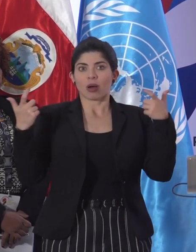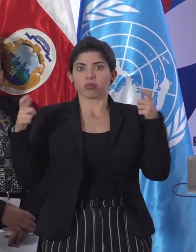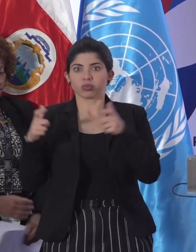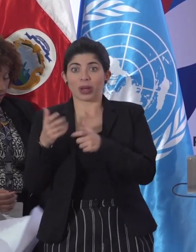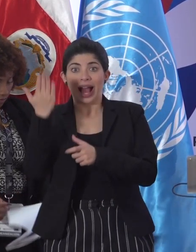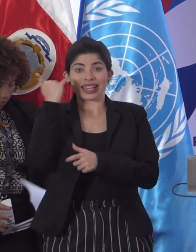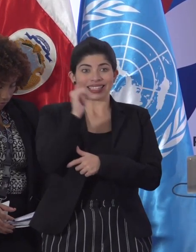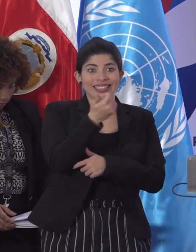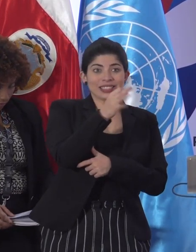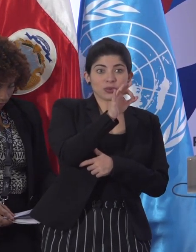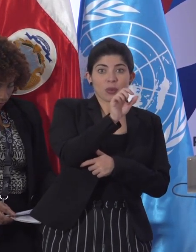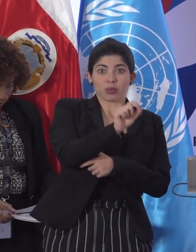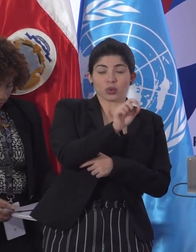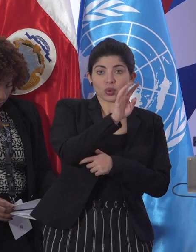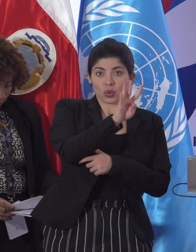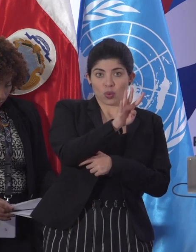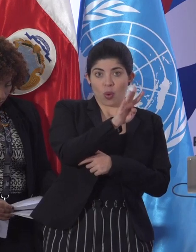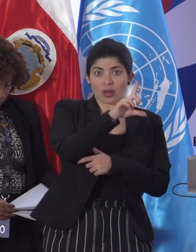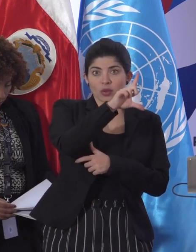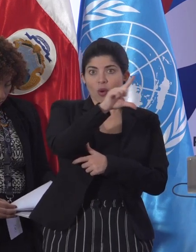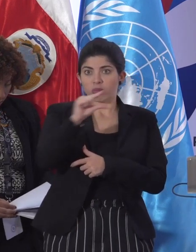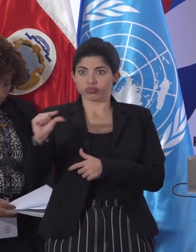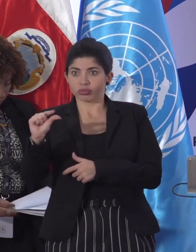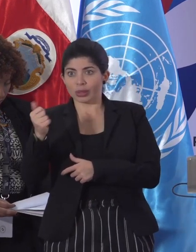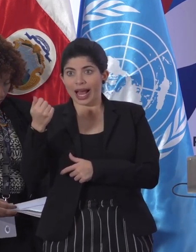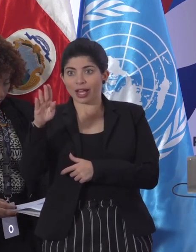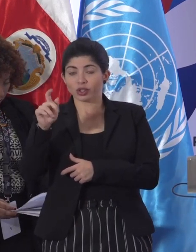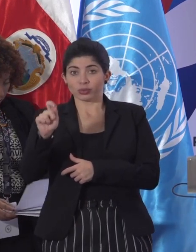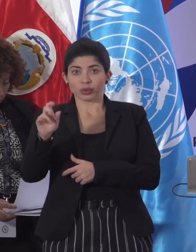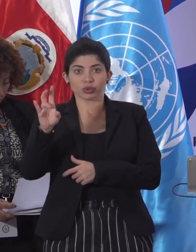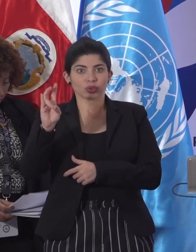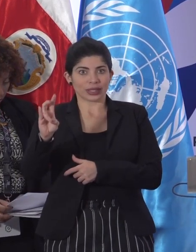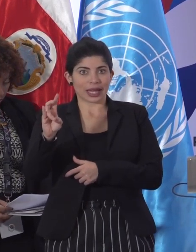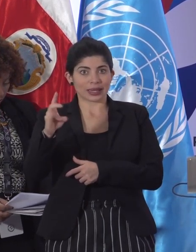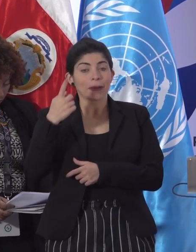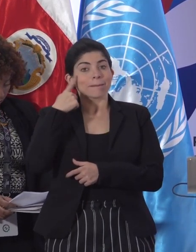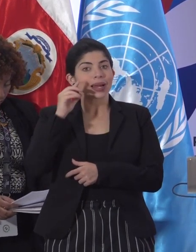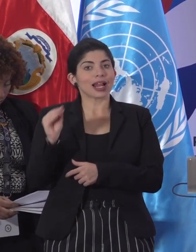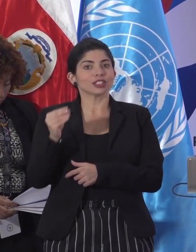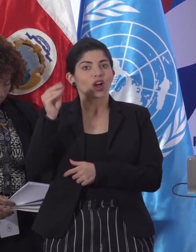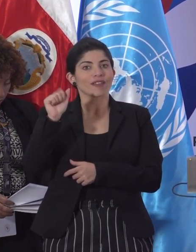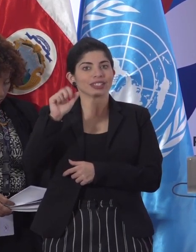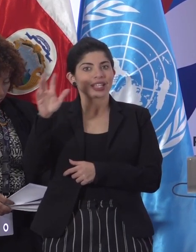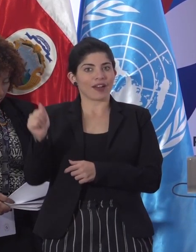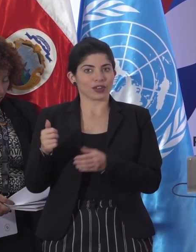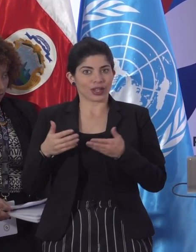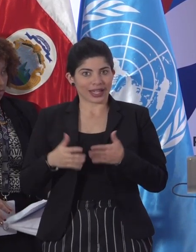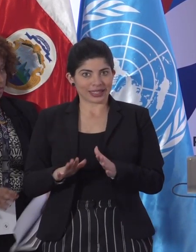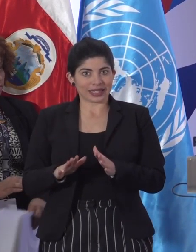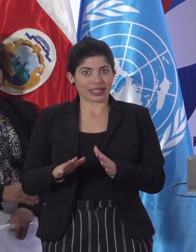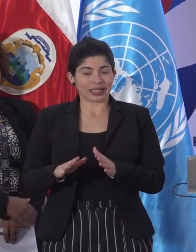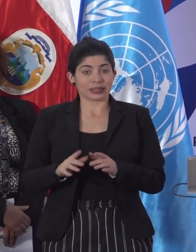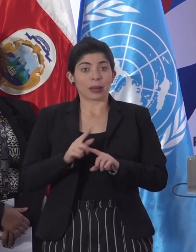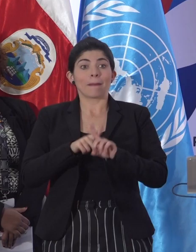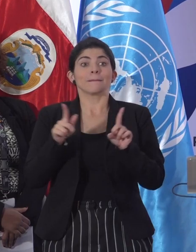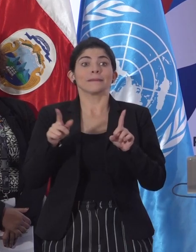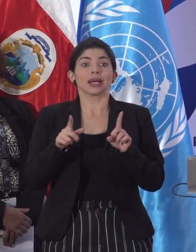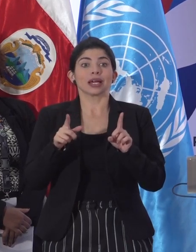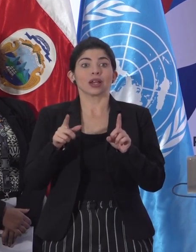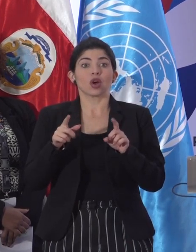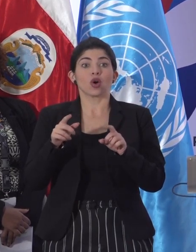del 19.4 al 14.7, para las jóvenes afrodescendientes se aumentó en